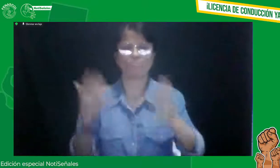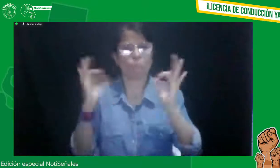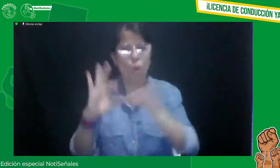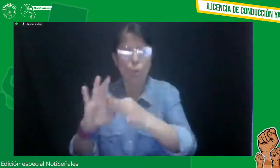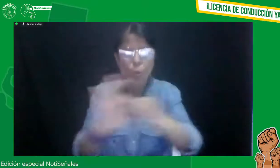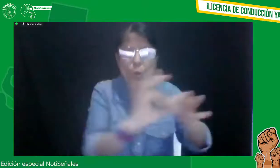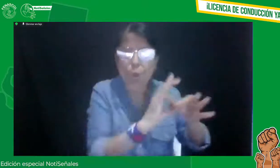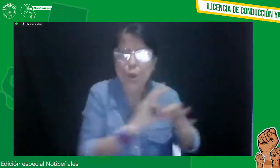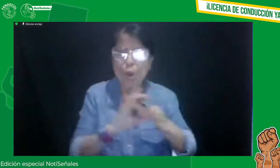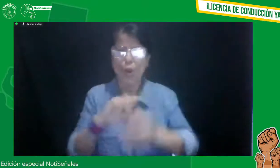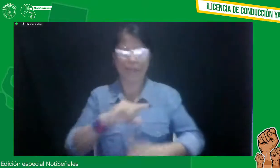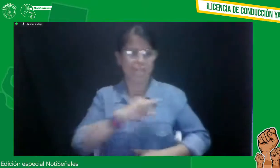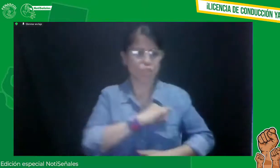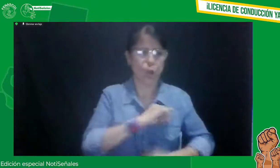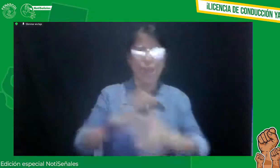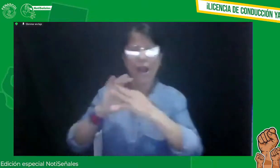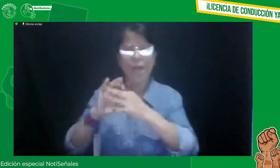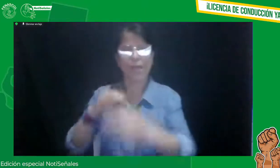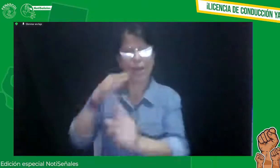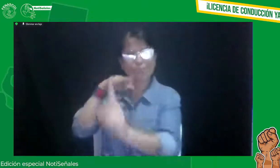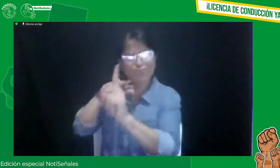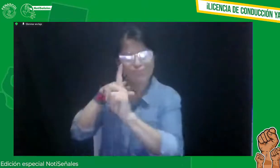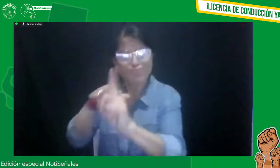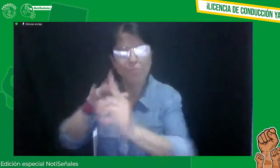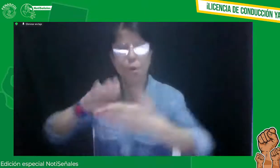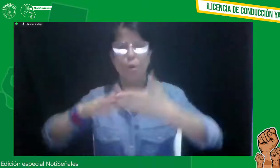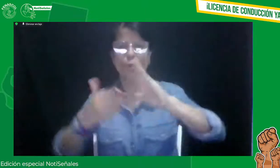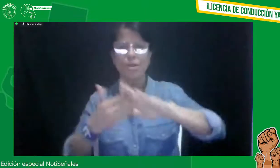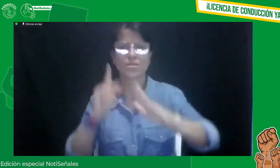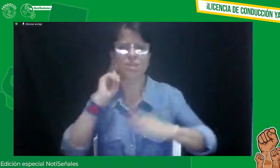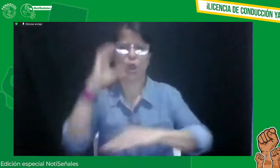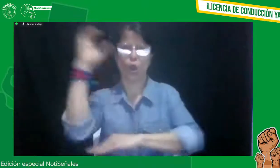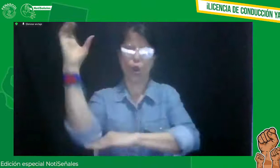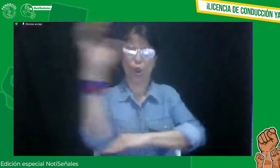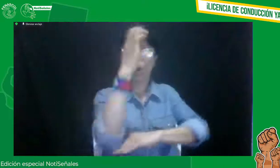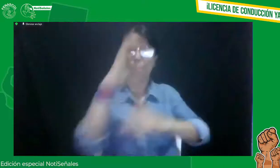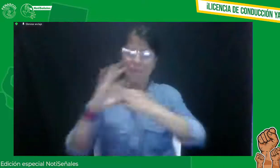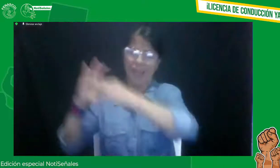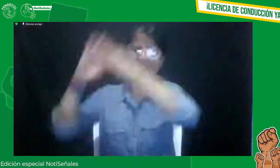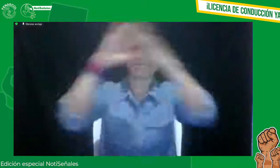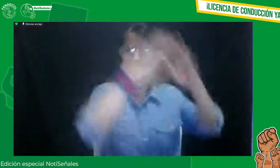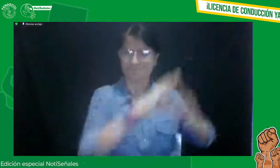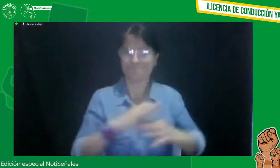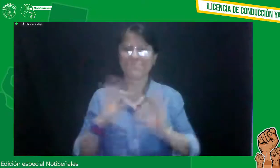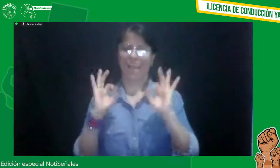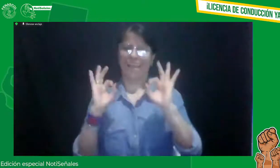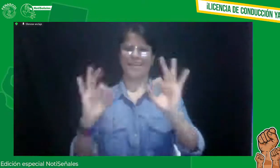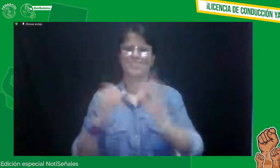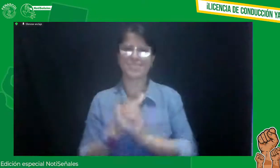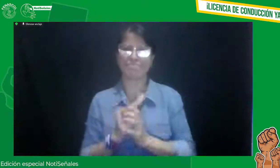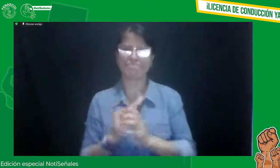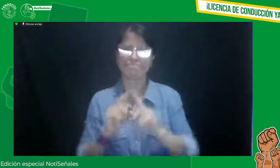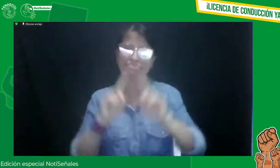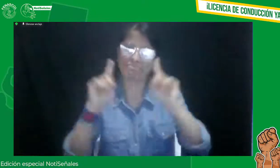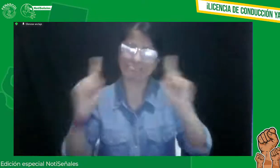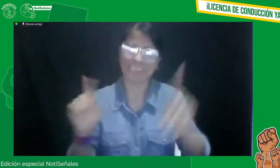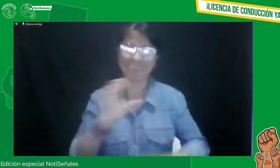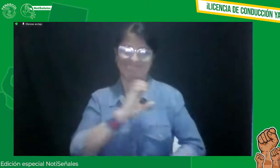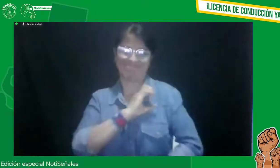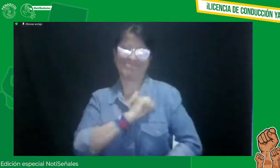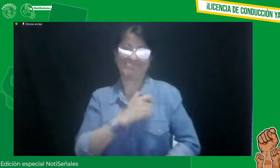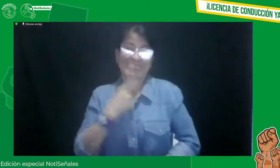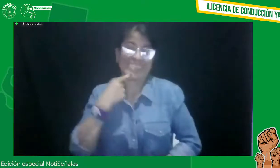ministerio y a la agencia y no a FENASCOL. Qué lástima que no haya una alianza o un